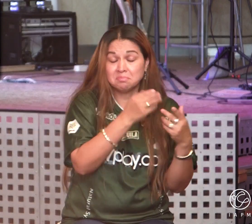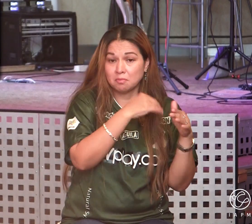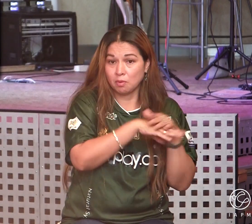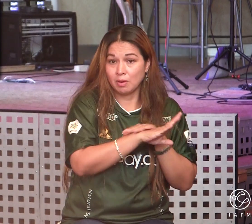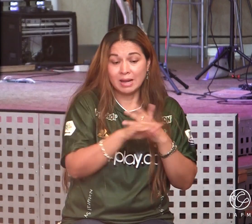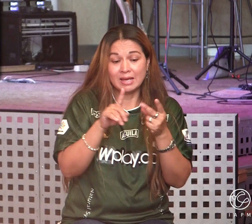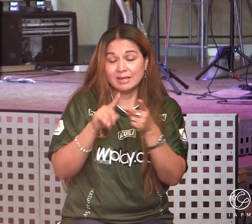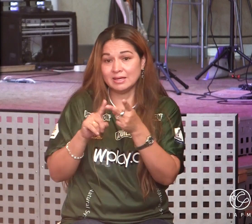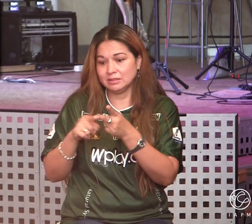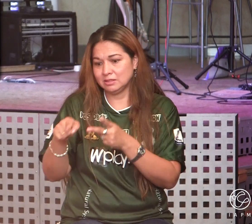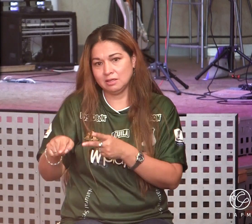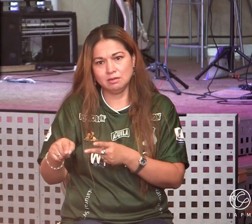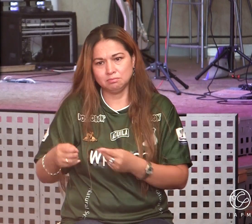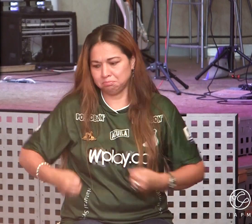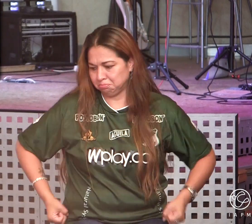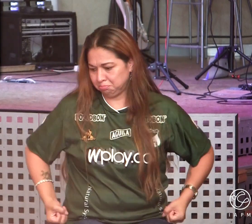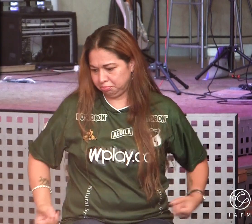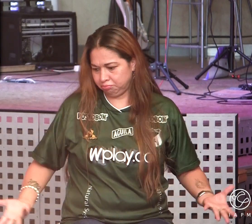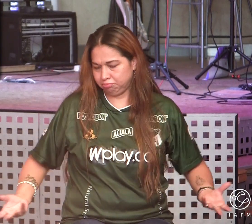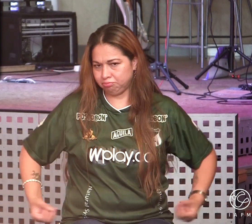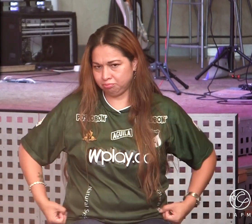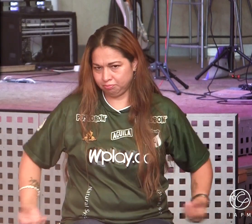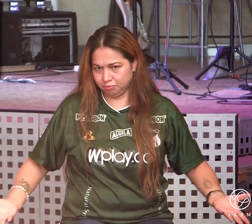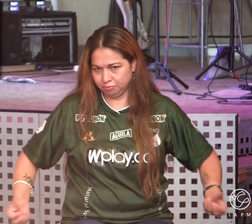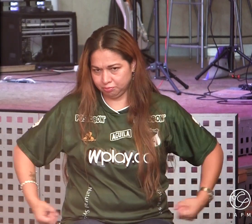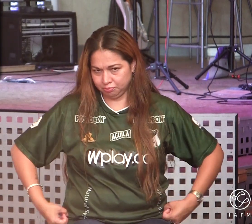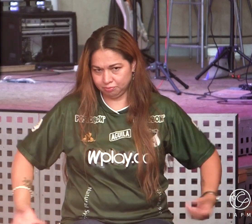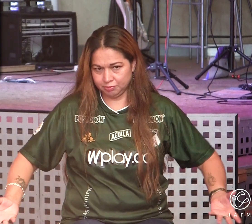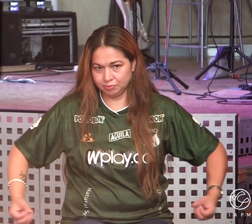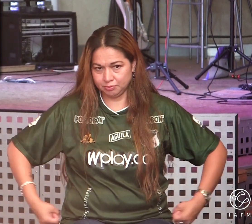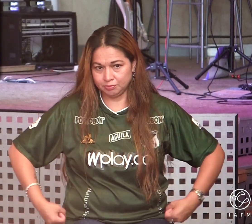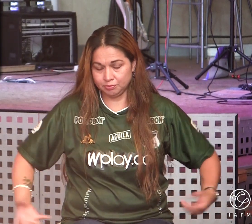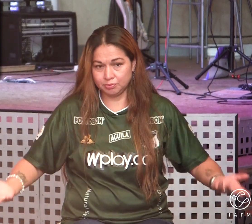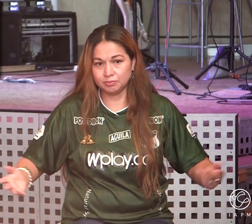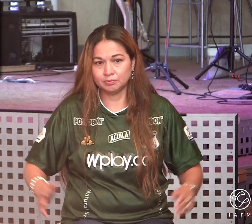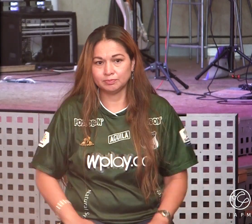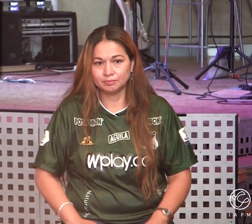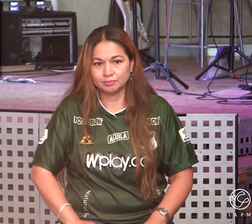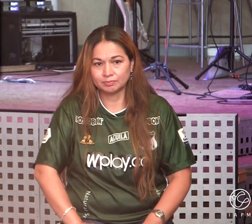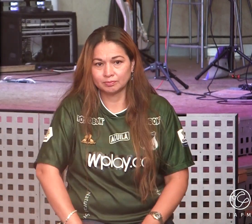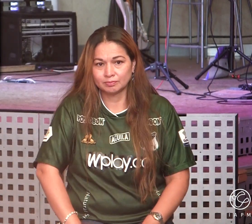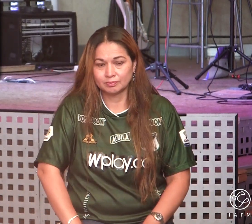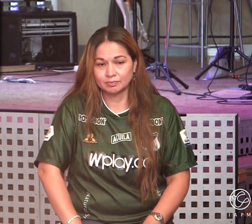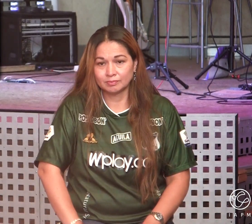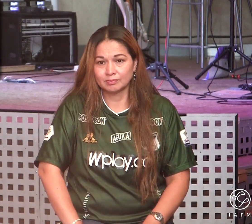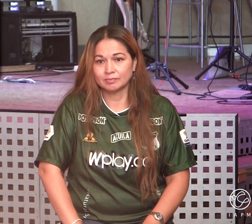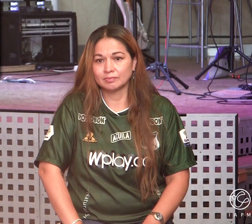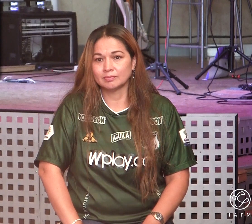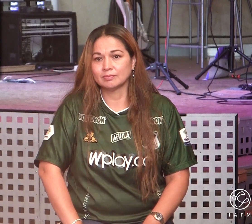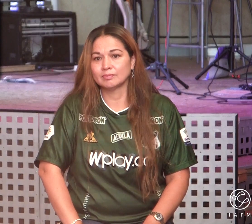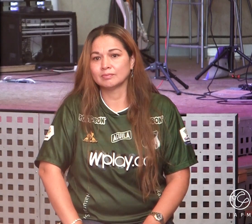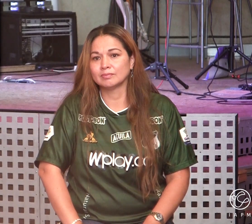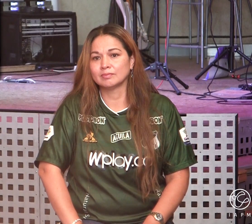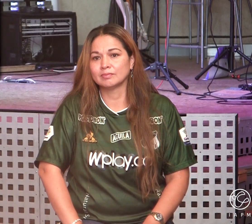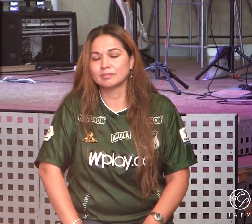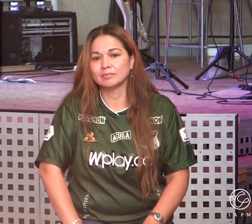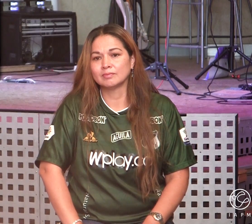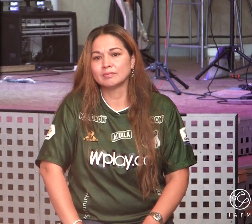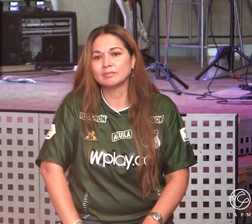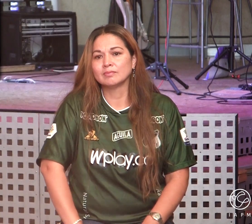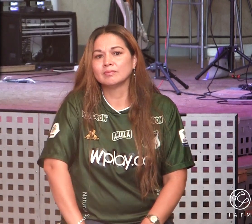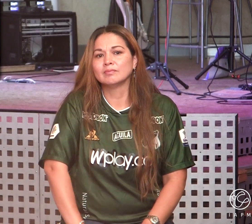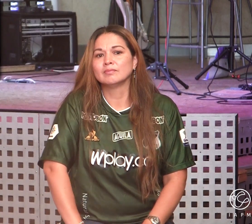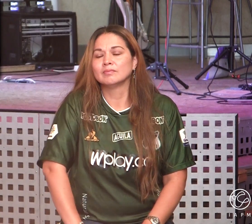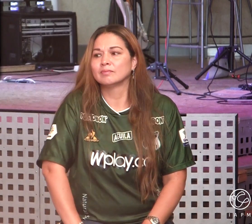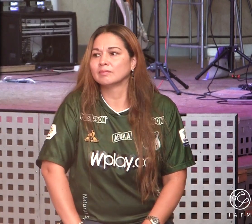y encontré que en esos tiempos al primogénito le daban 2/3 de la herencia. Así que el hombre, gracias a la rebelión